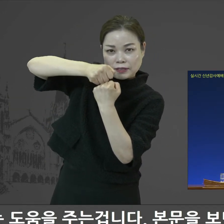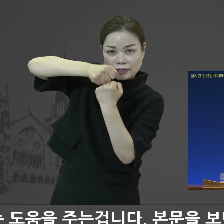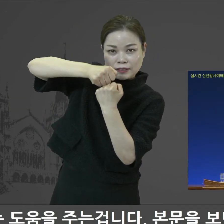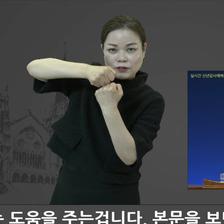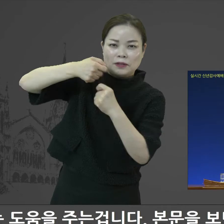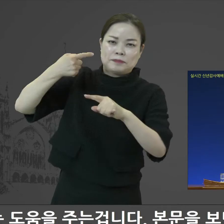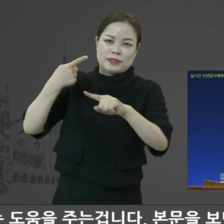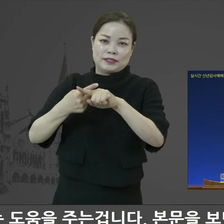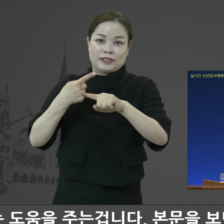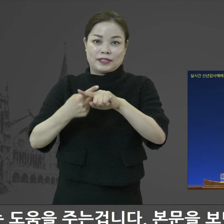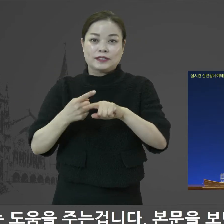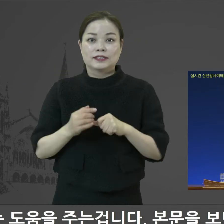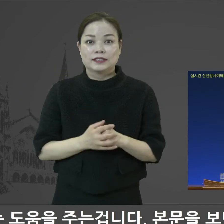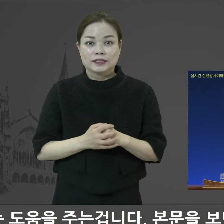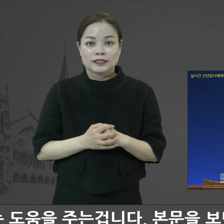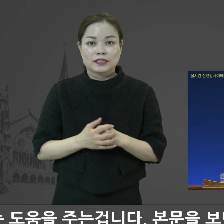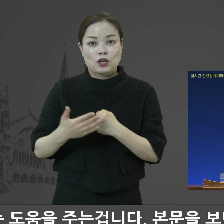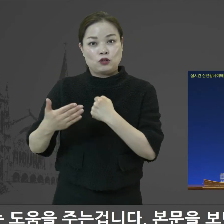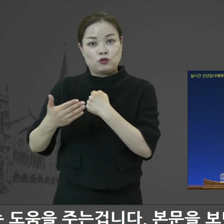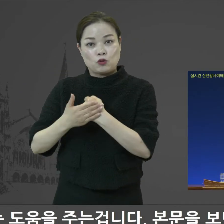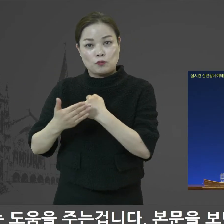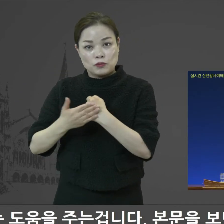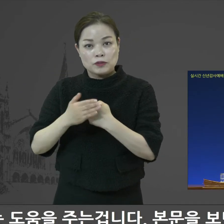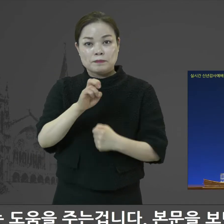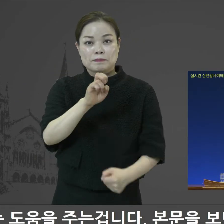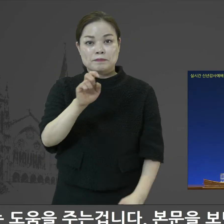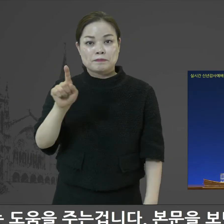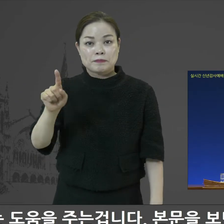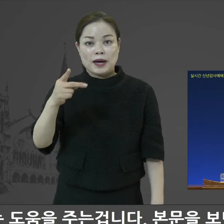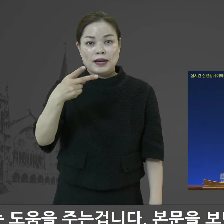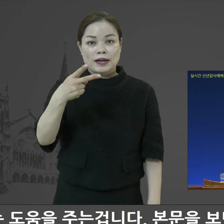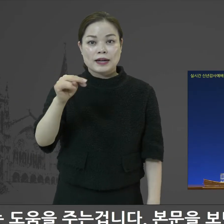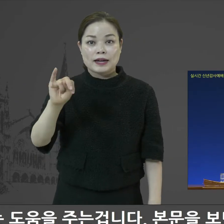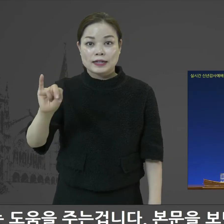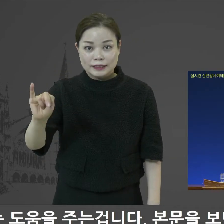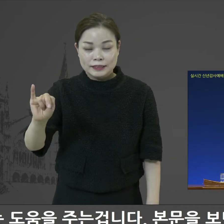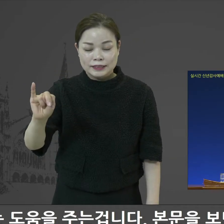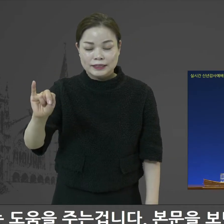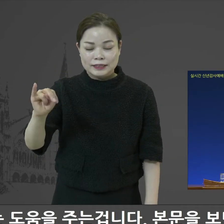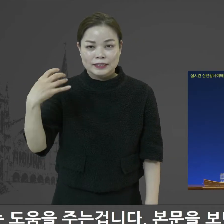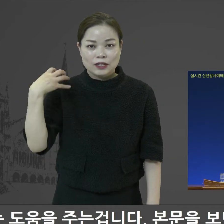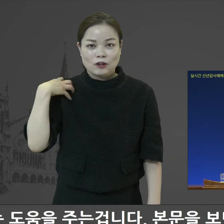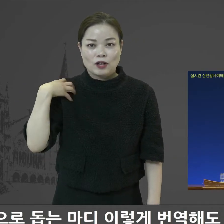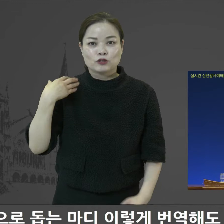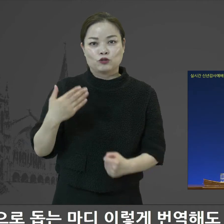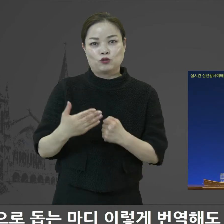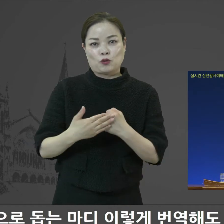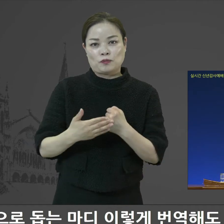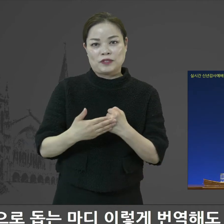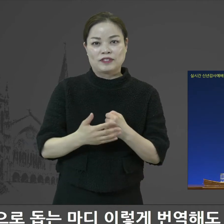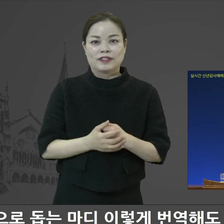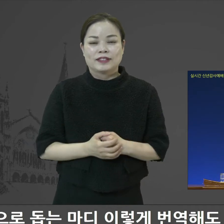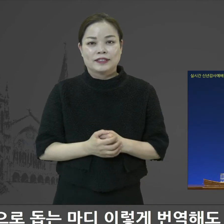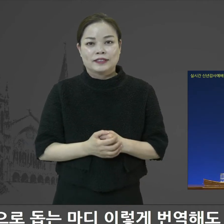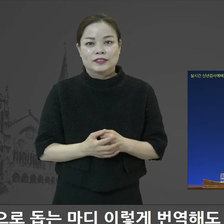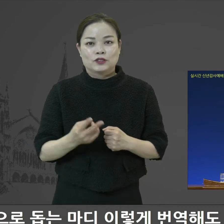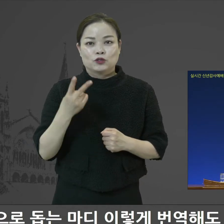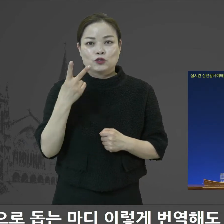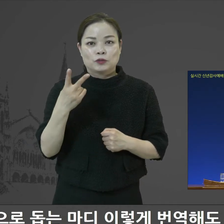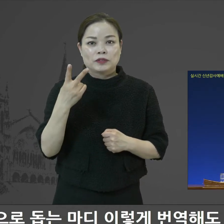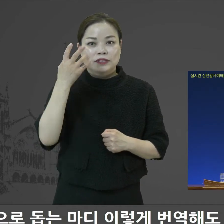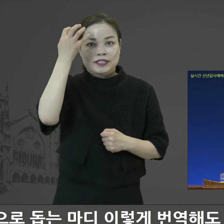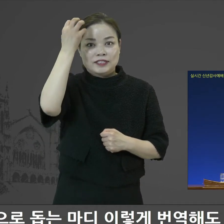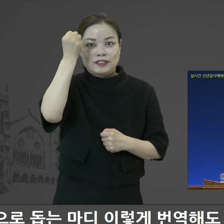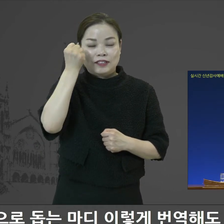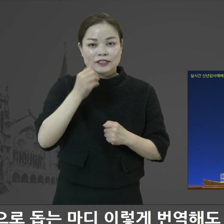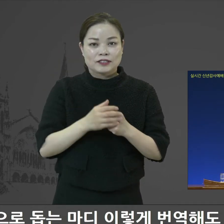번역해도 무방합니다. 돕는 마디, 마디의 역할은 돕는 것이다. 두 번째 기억해야 될